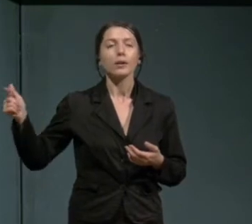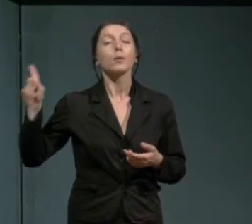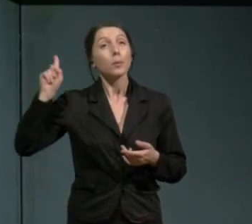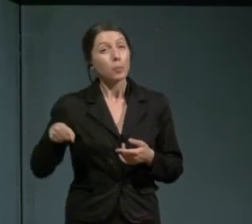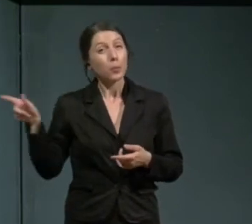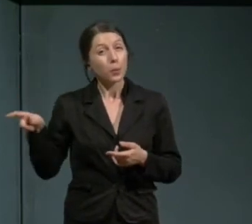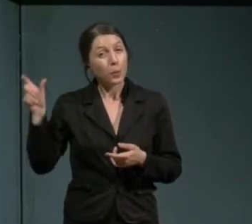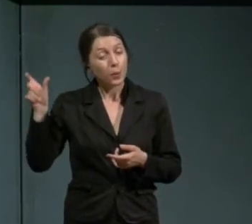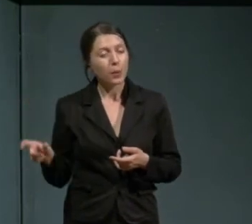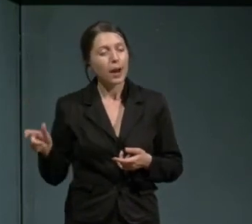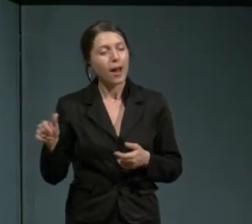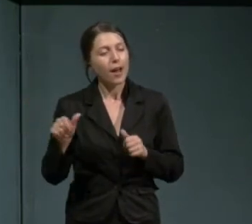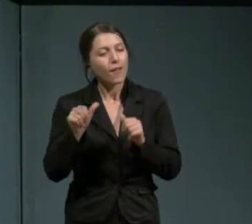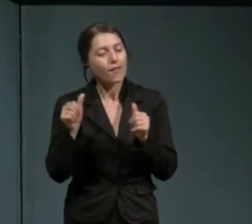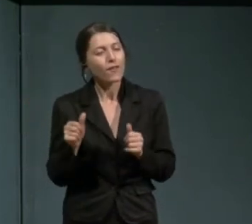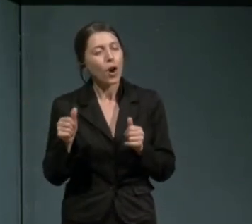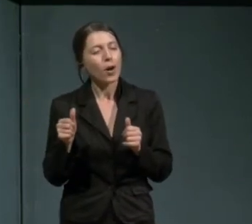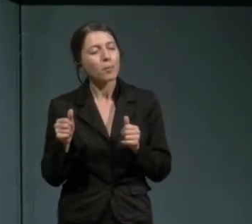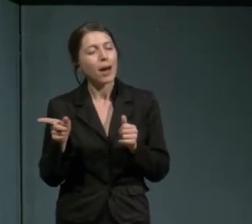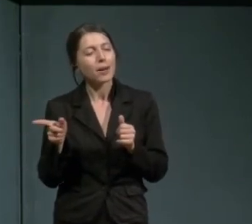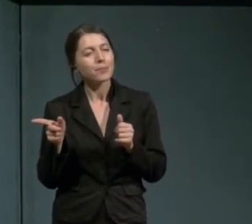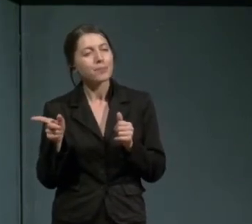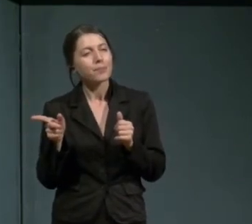in maniera molto sottile